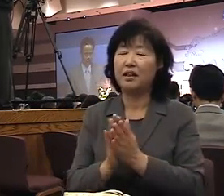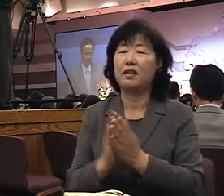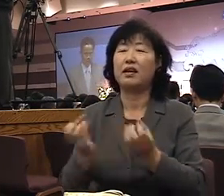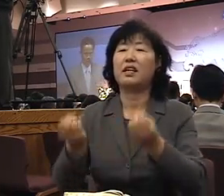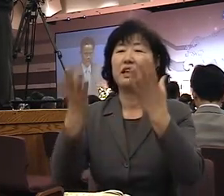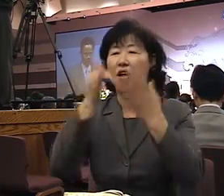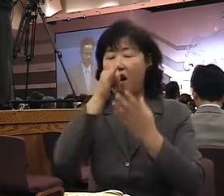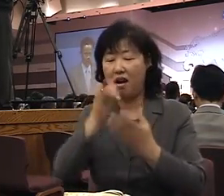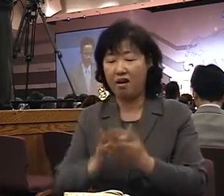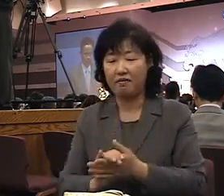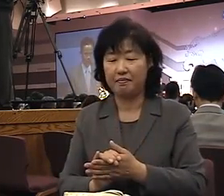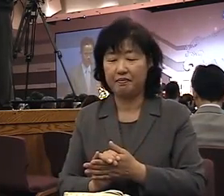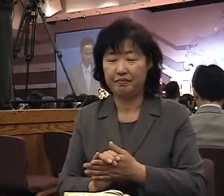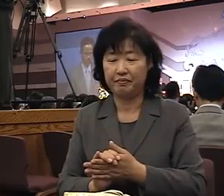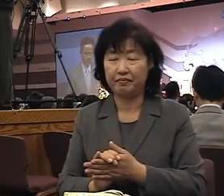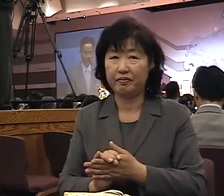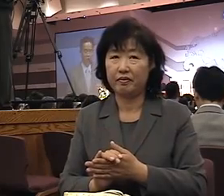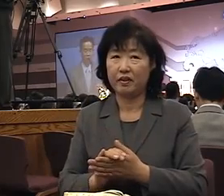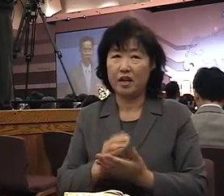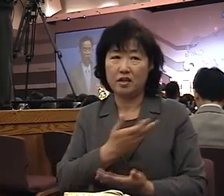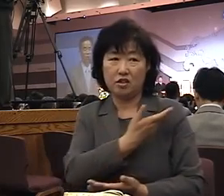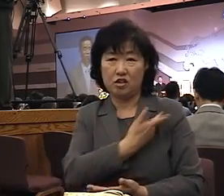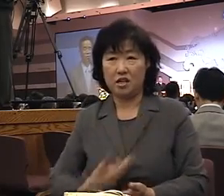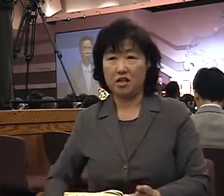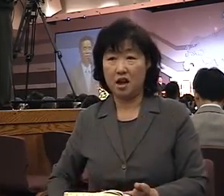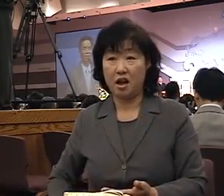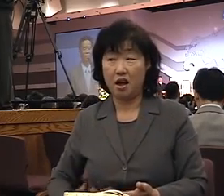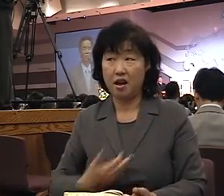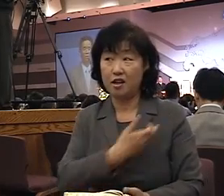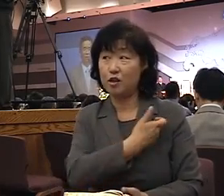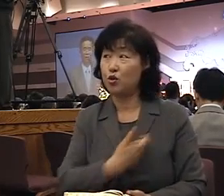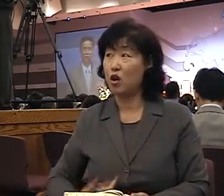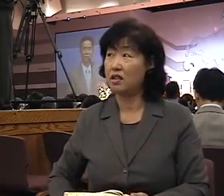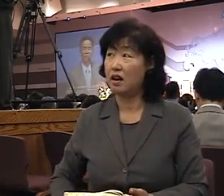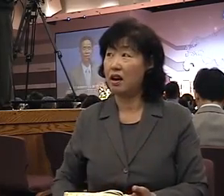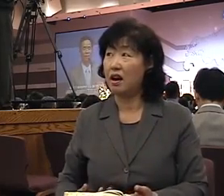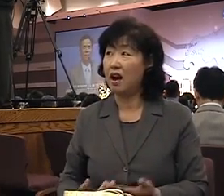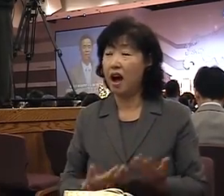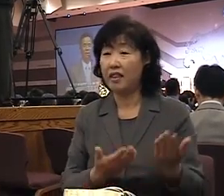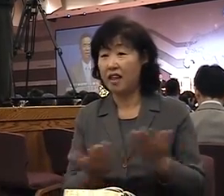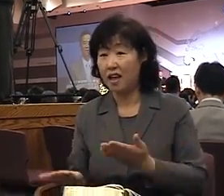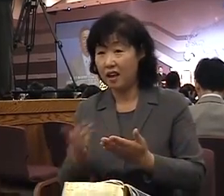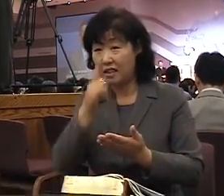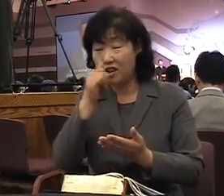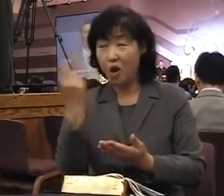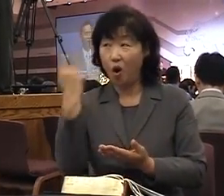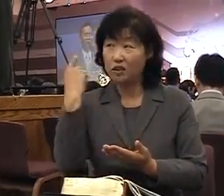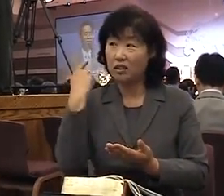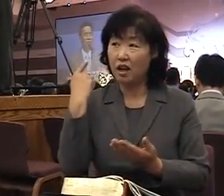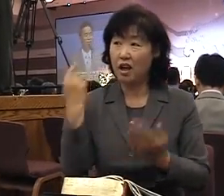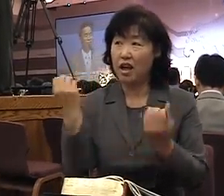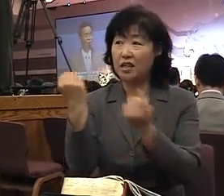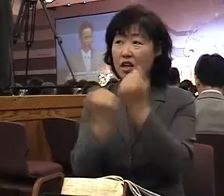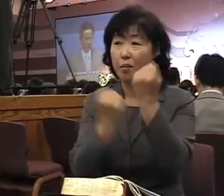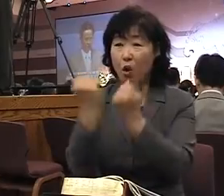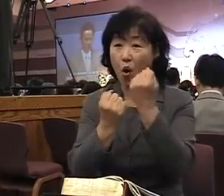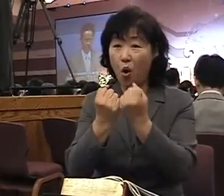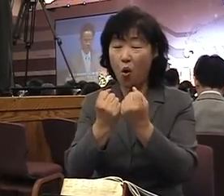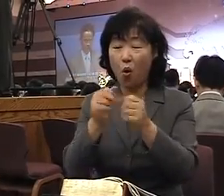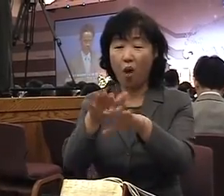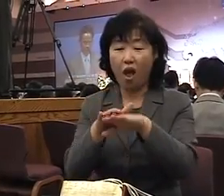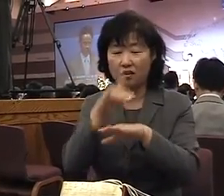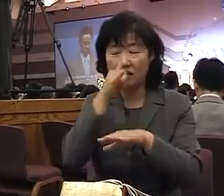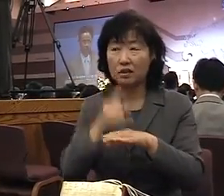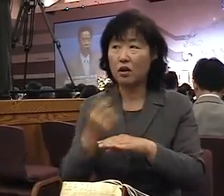제자훈련 모집 안내가 있는데요. 어제 벌써 첫 번째 설명회가 있었습니다. 이 설명회 어제 못 오신